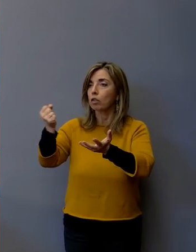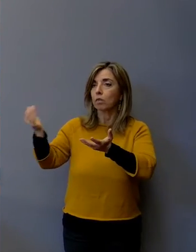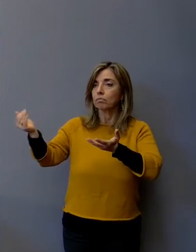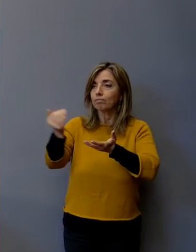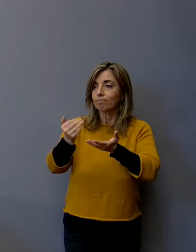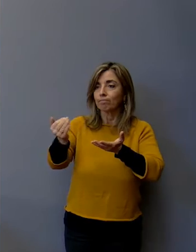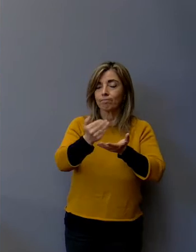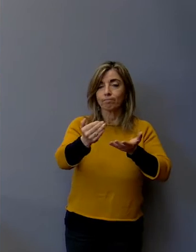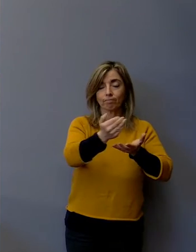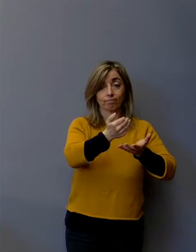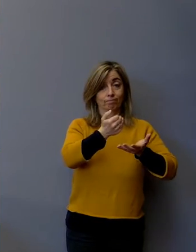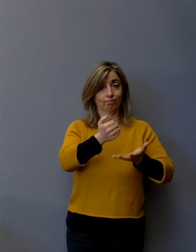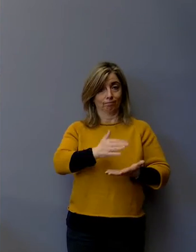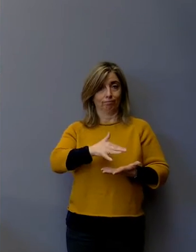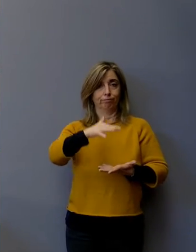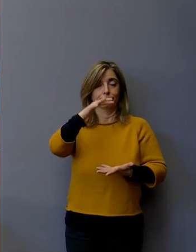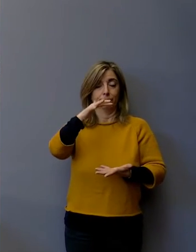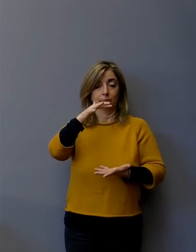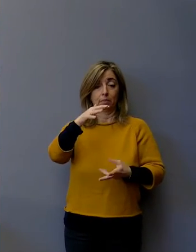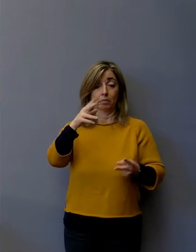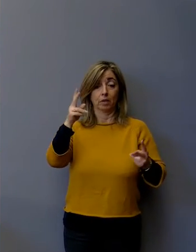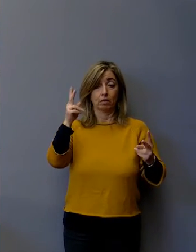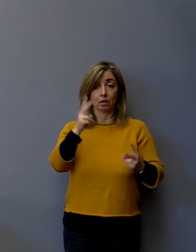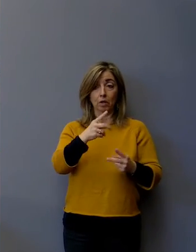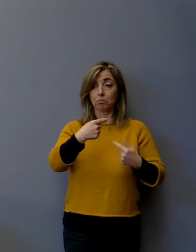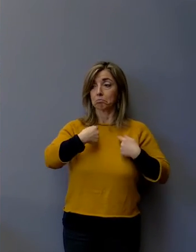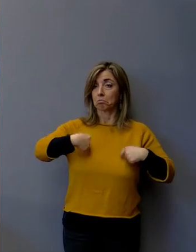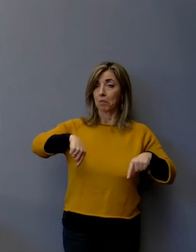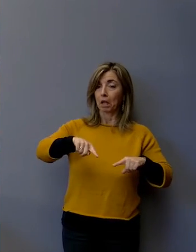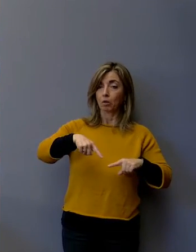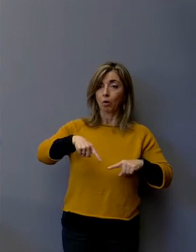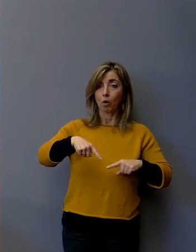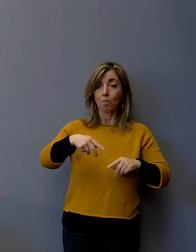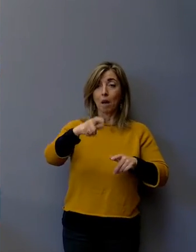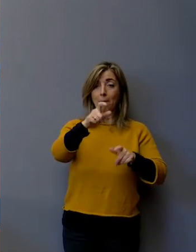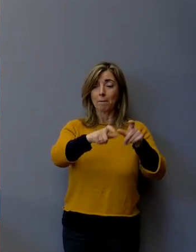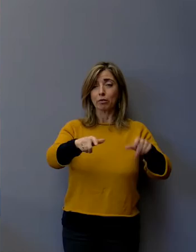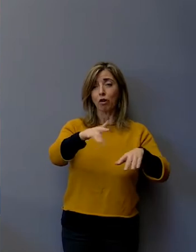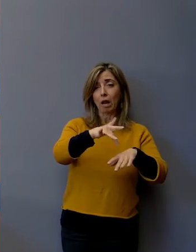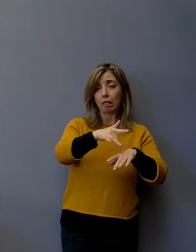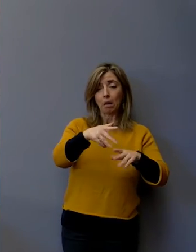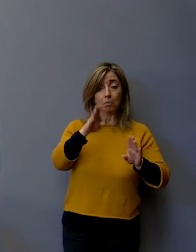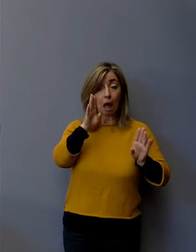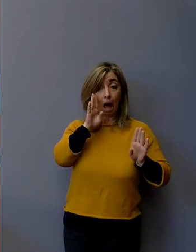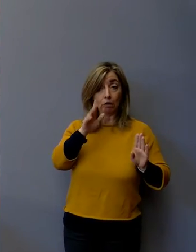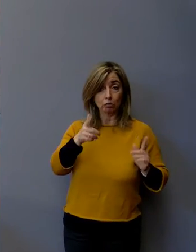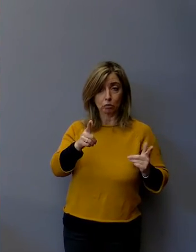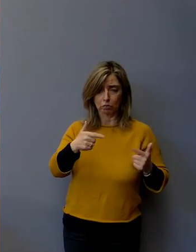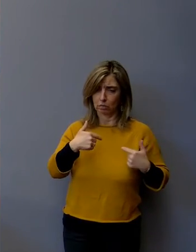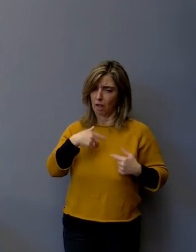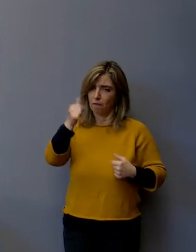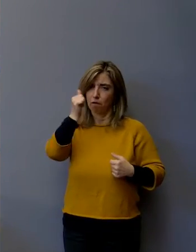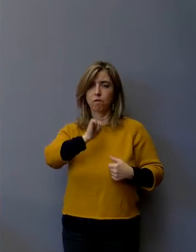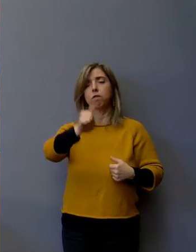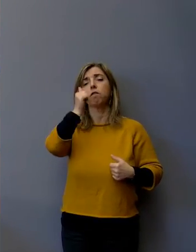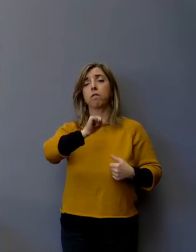e non è vero che non abbiamo avuto attenzione ai più deboli e la falsità clamorosa non è vero che sono stati ridotti